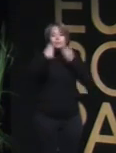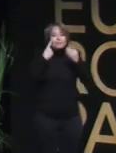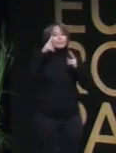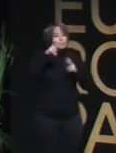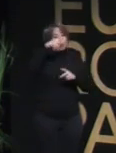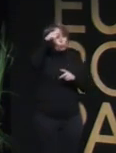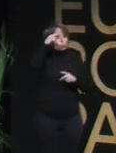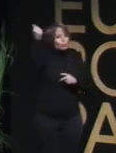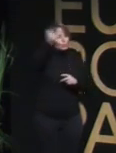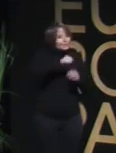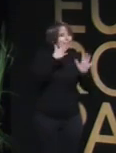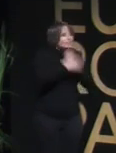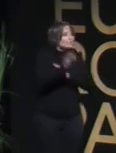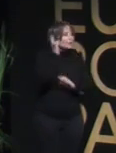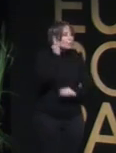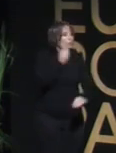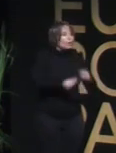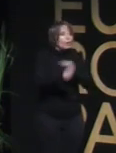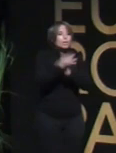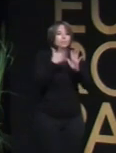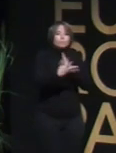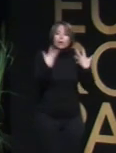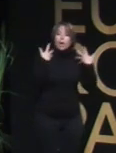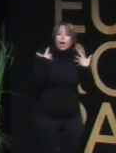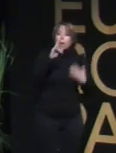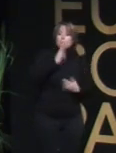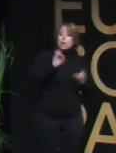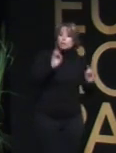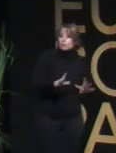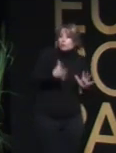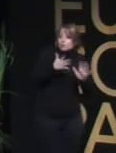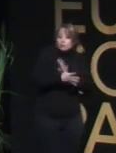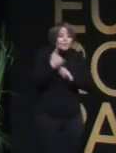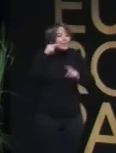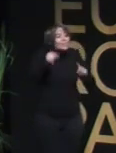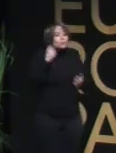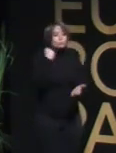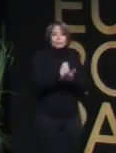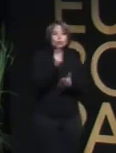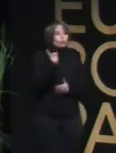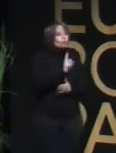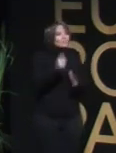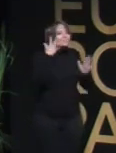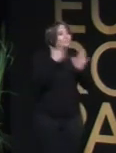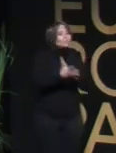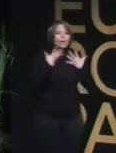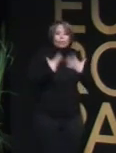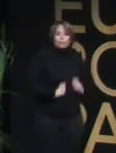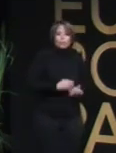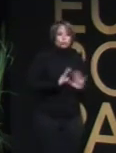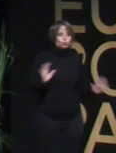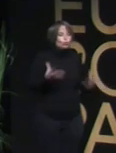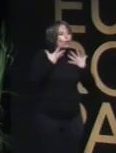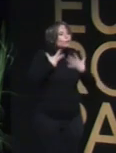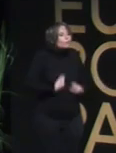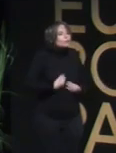es que se entiende que una mujer después de dar a luz lo tiene que pasar mal. Como se entiende que lo que tiene que pasar mal es un tema vital. Y no es un tema vital, es un tema de depresión. Y es un tema de depresión